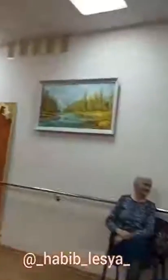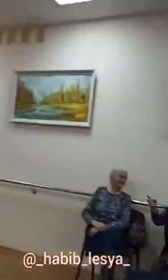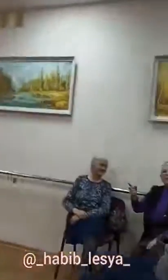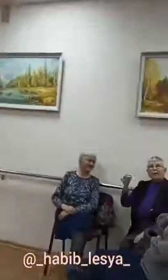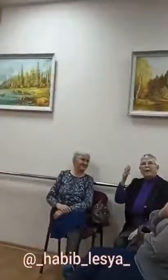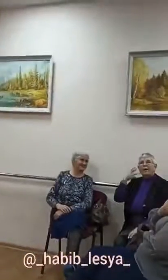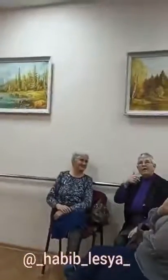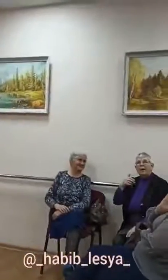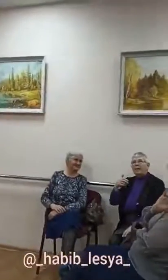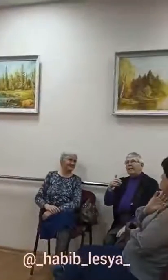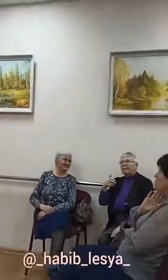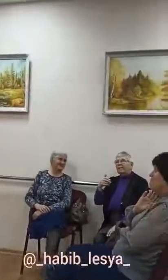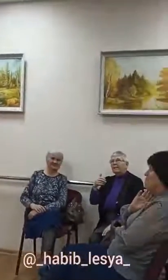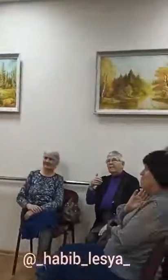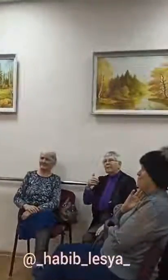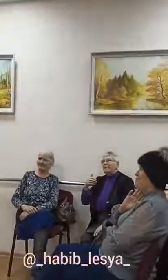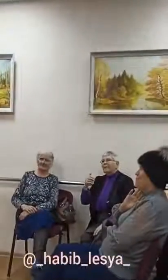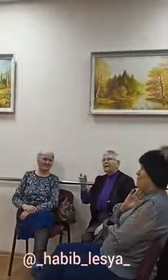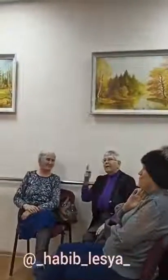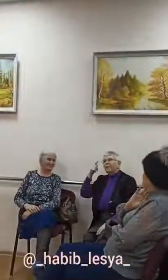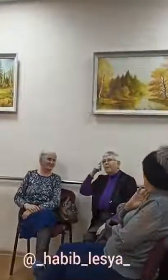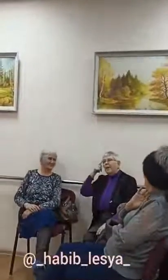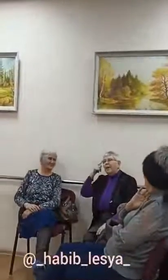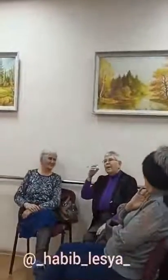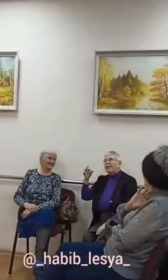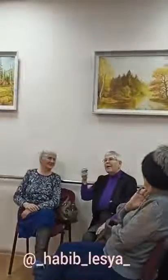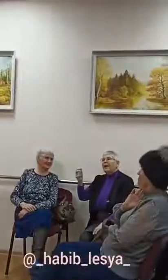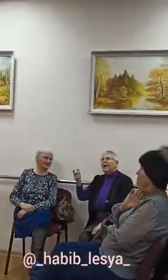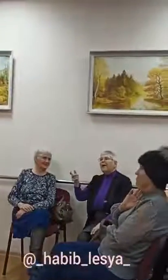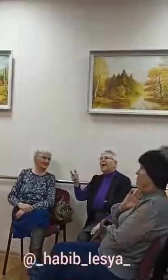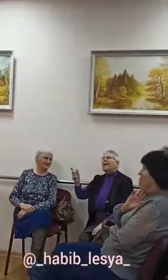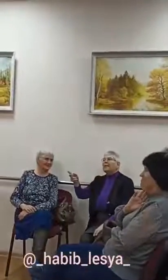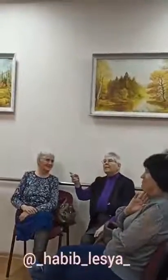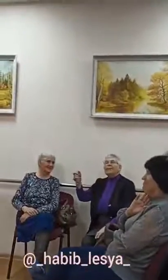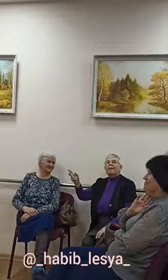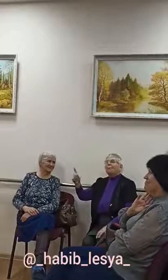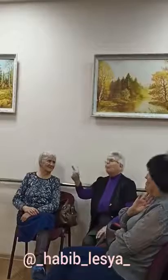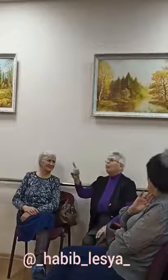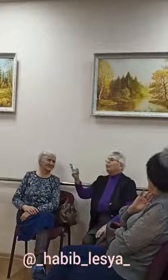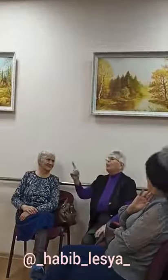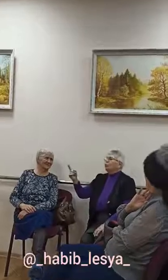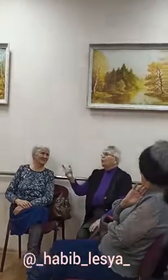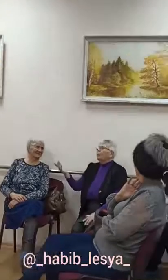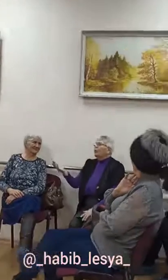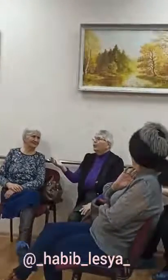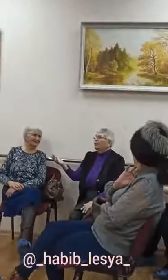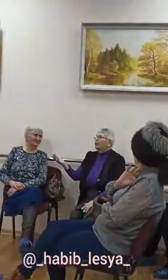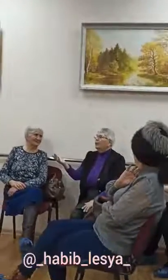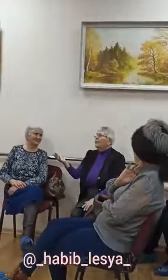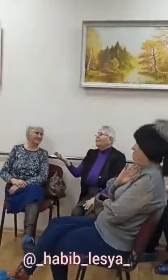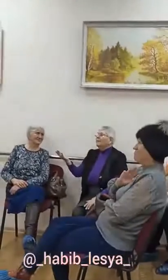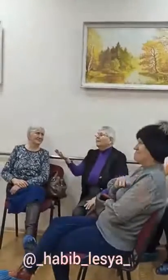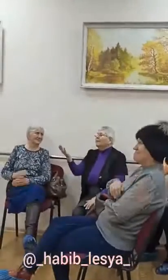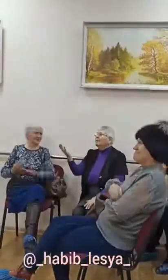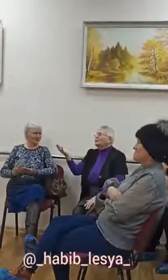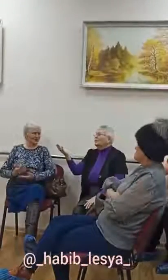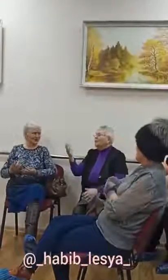Как думать о деньгах? Это просто она размышляет. Почему? Зачем нам нужны